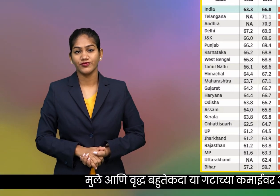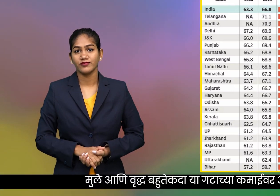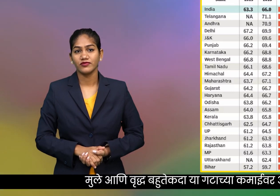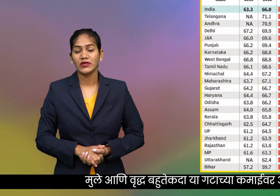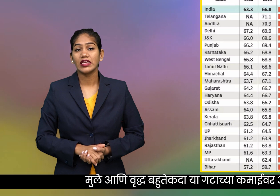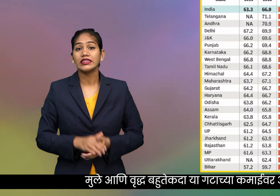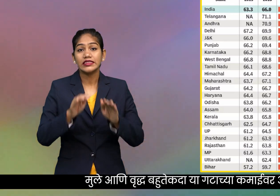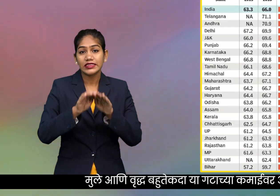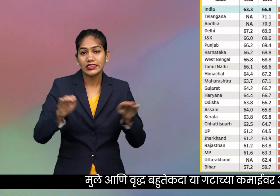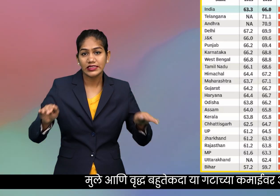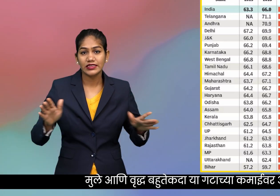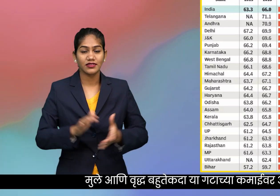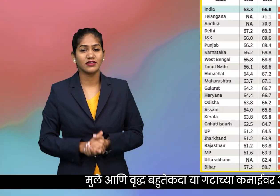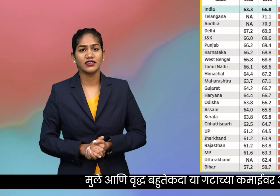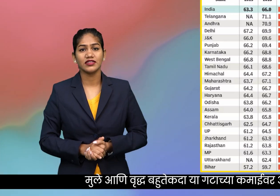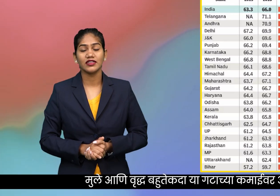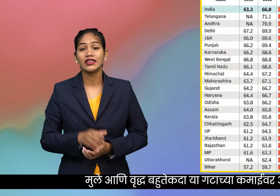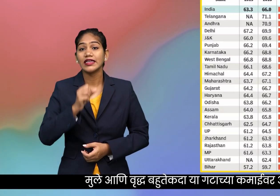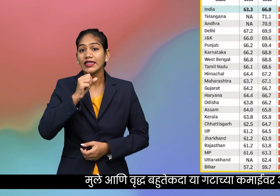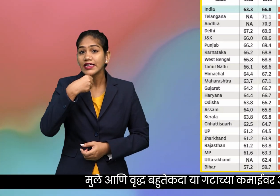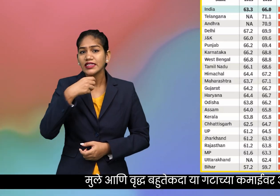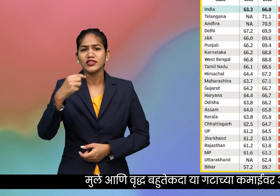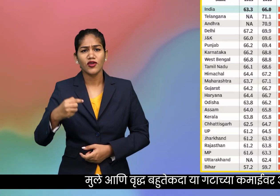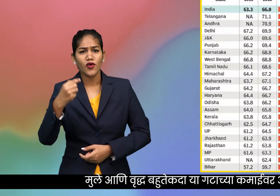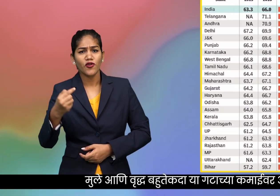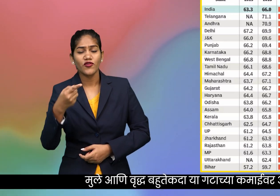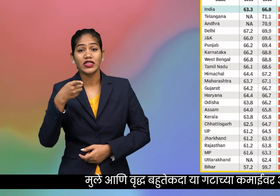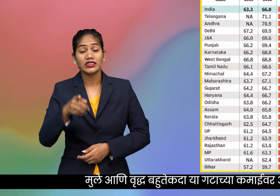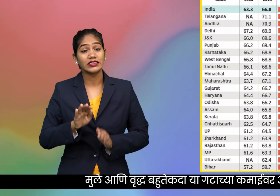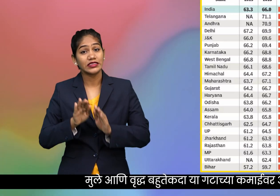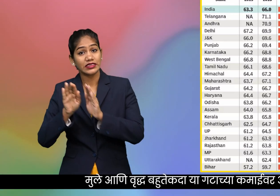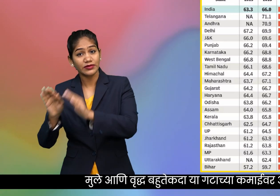मुलं आणि वृद्ध बहुतेकदा या गटाच्या कमाईवर अवलंबून असतात.